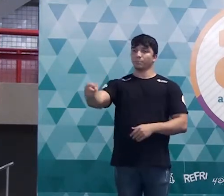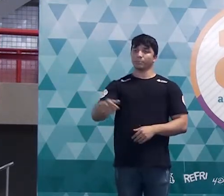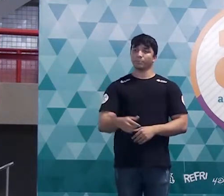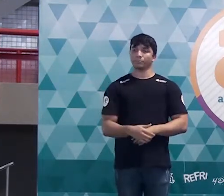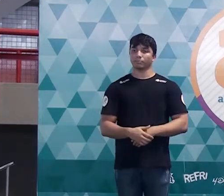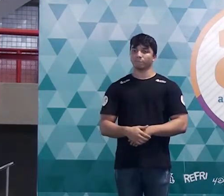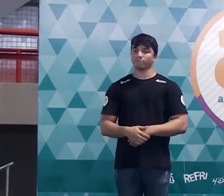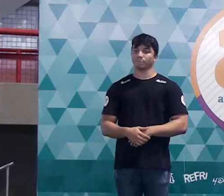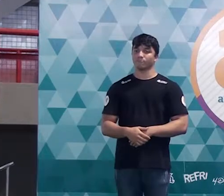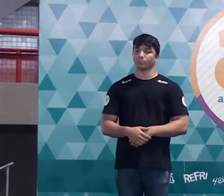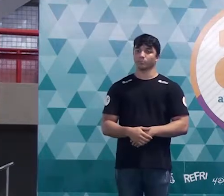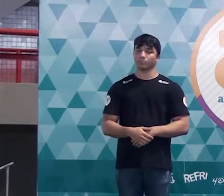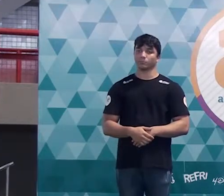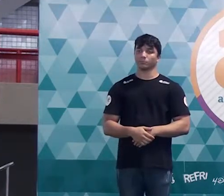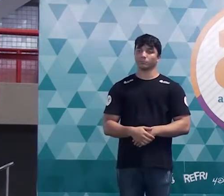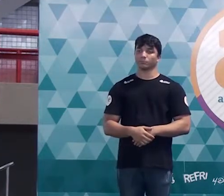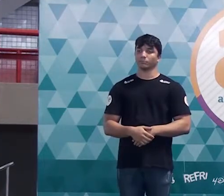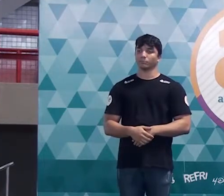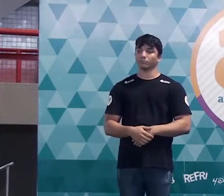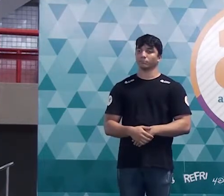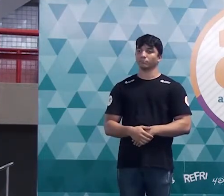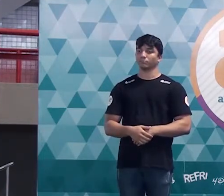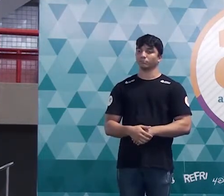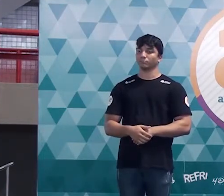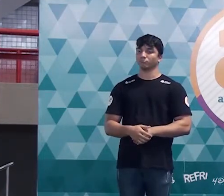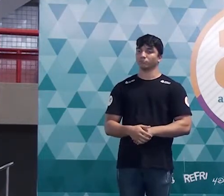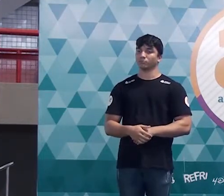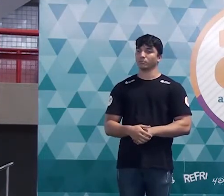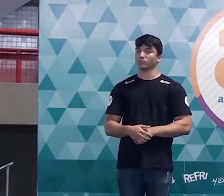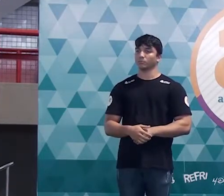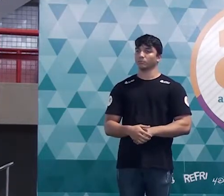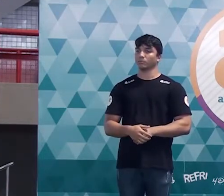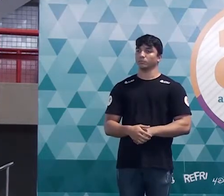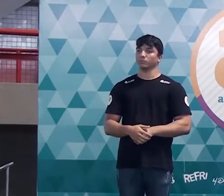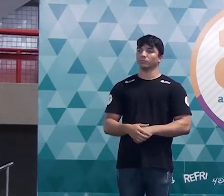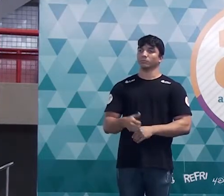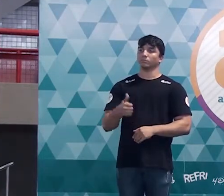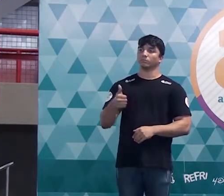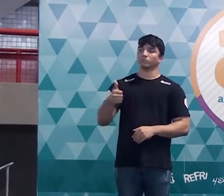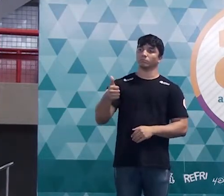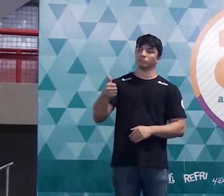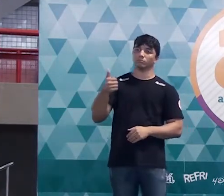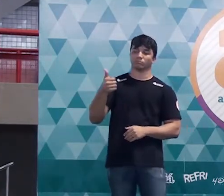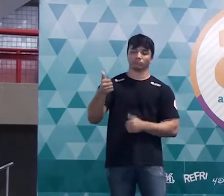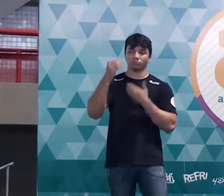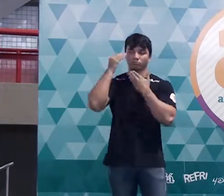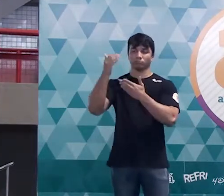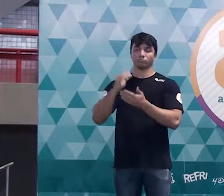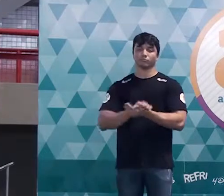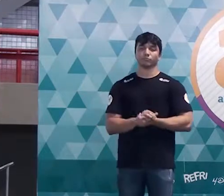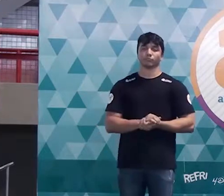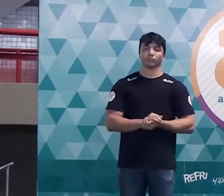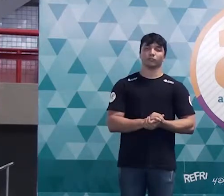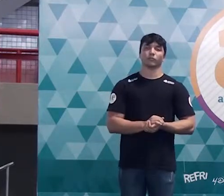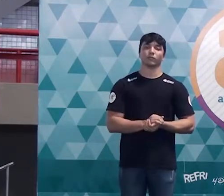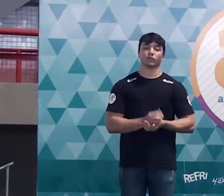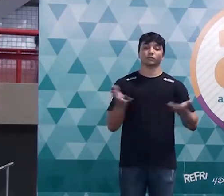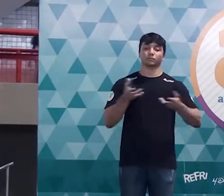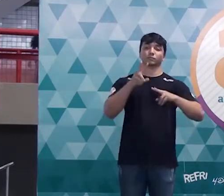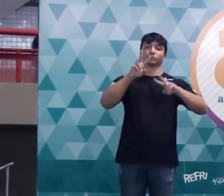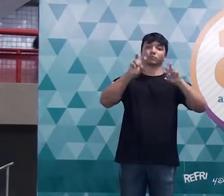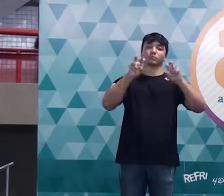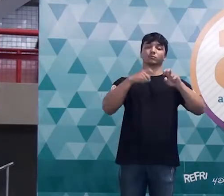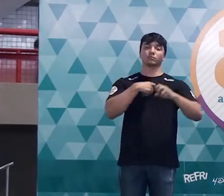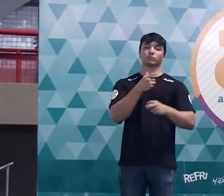Ah, tá aqui. Tranquilo. Tá certo, beleza. Bom, gente, então nós vamos conversar hoje sobre a